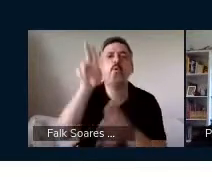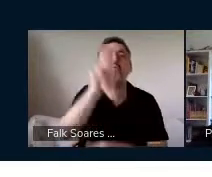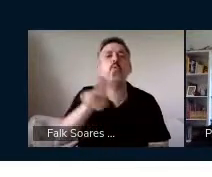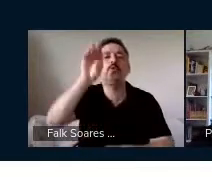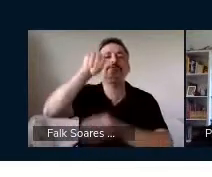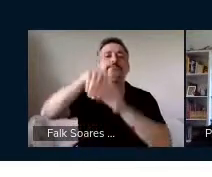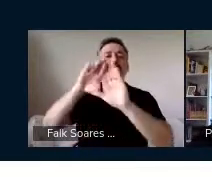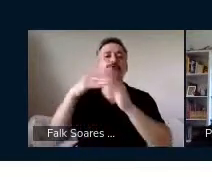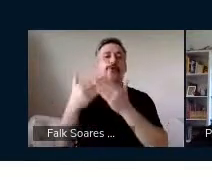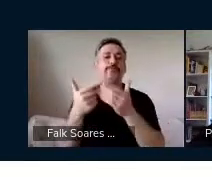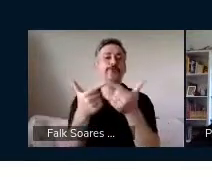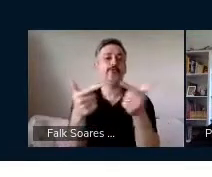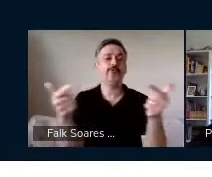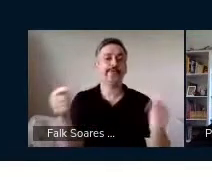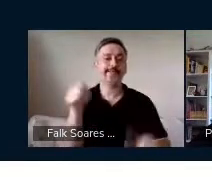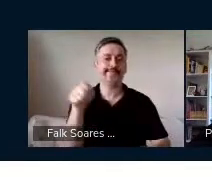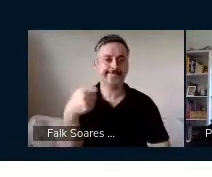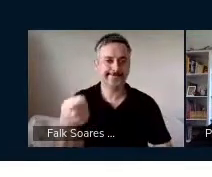de 37